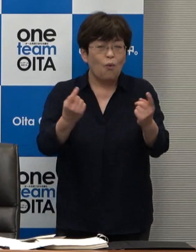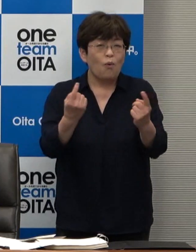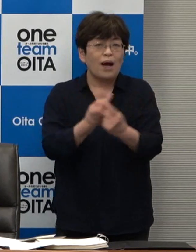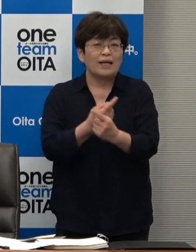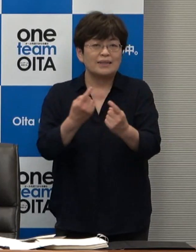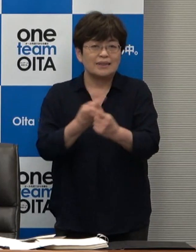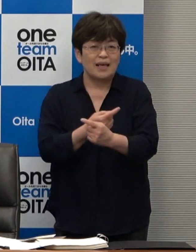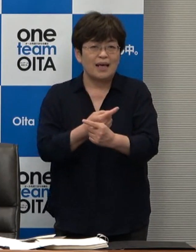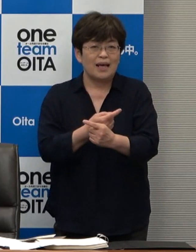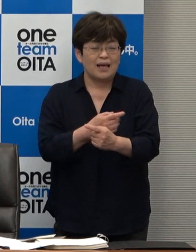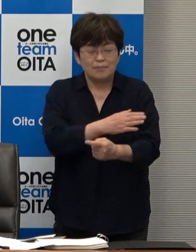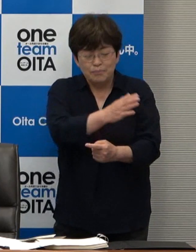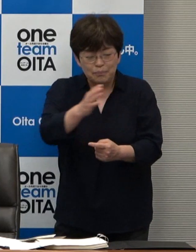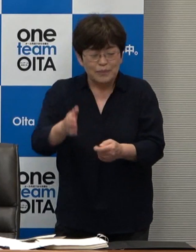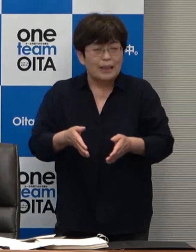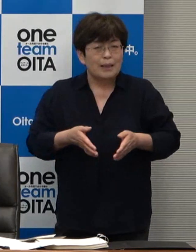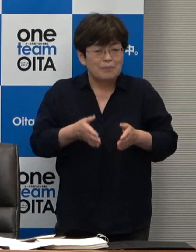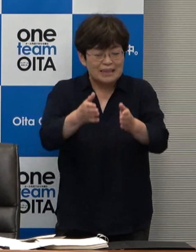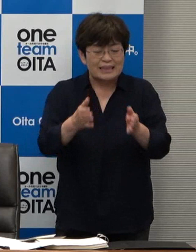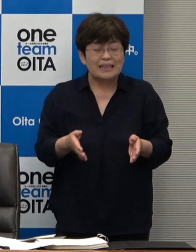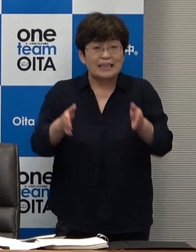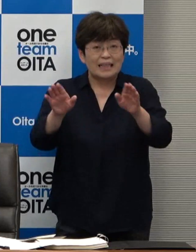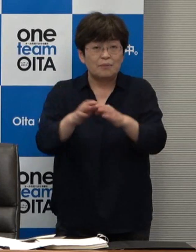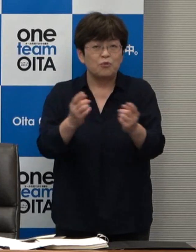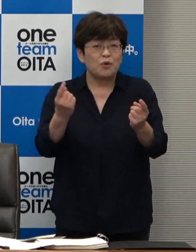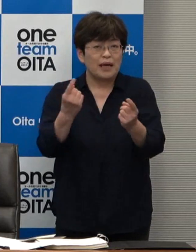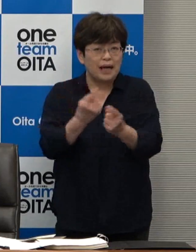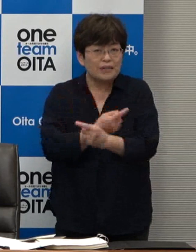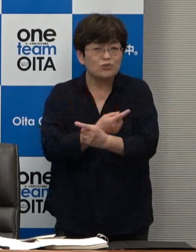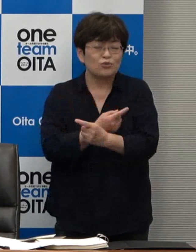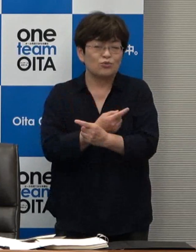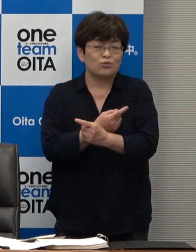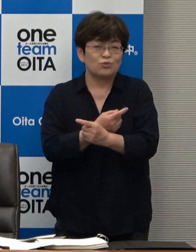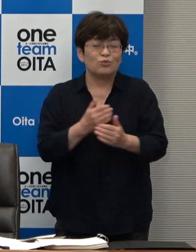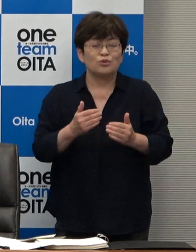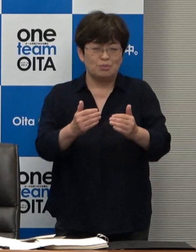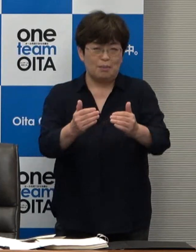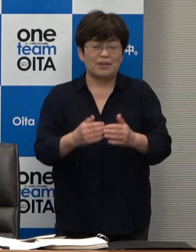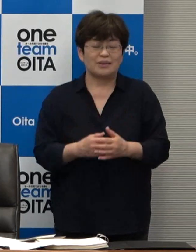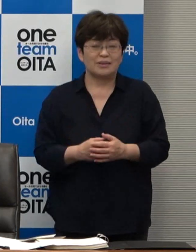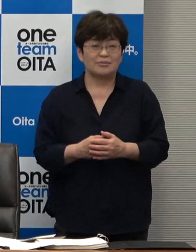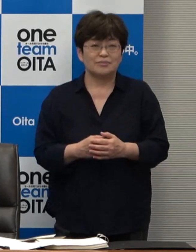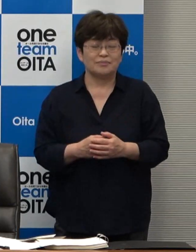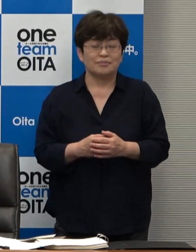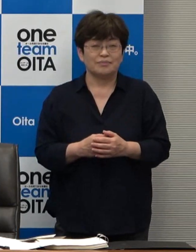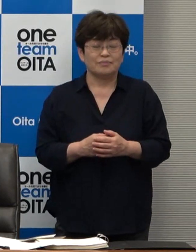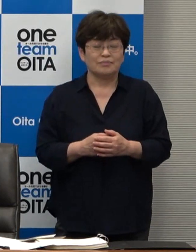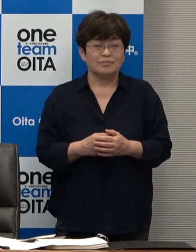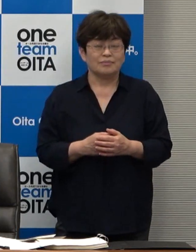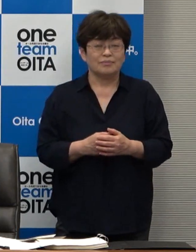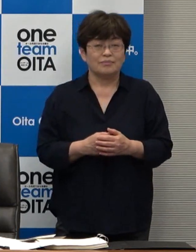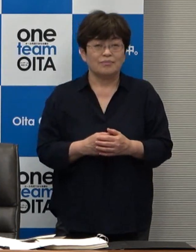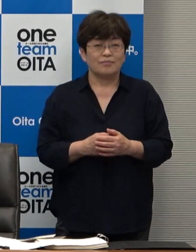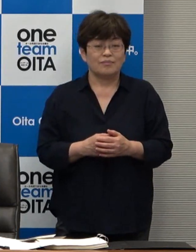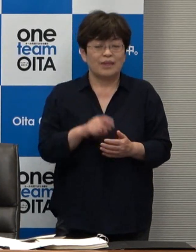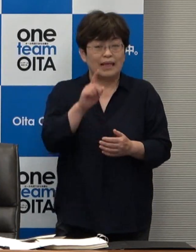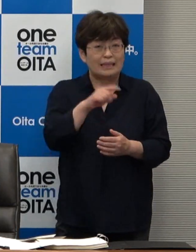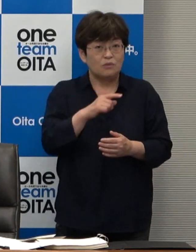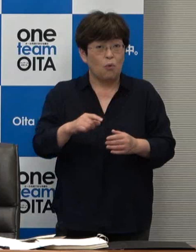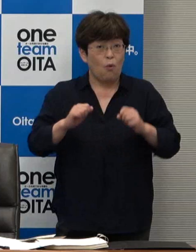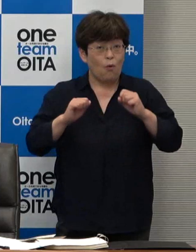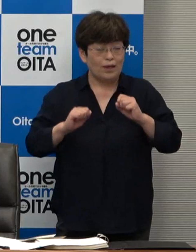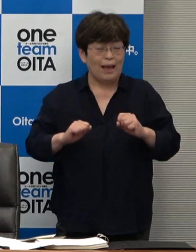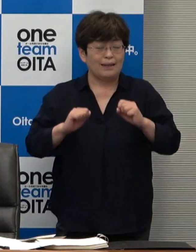一円のインフラ整備を行い、都市機能の強化を図ってまいります。一番右、人を元気